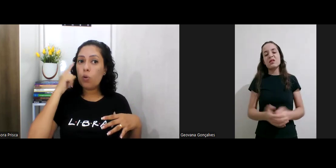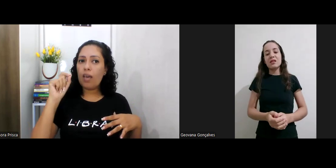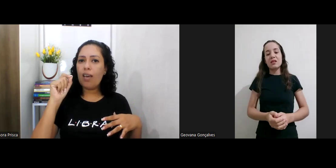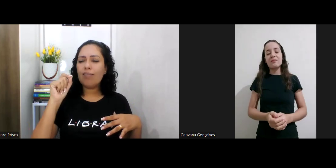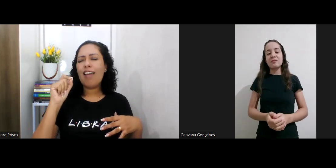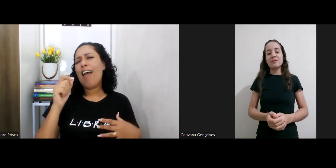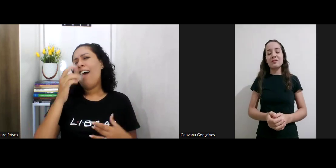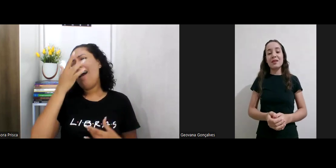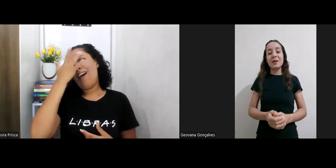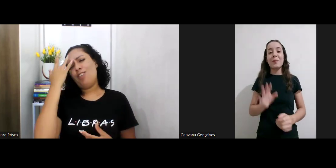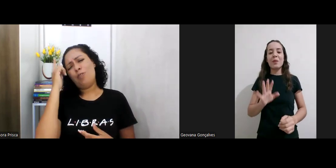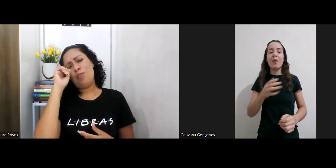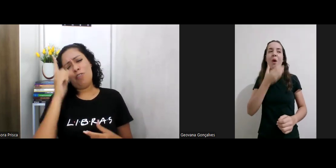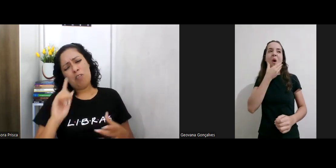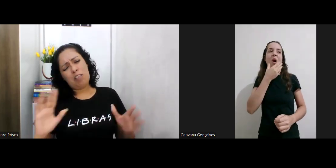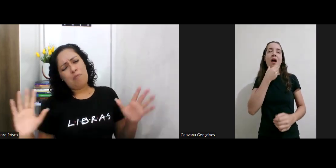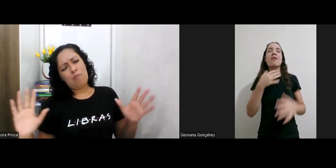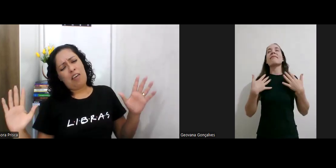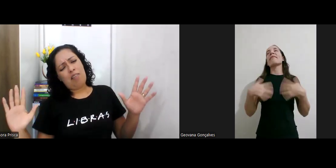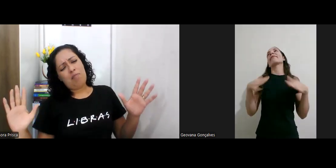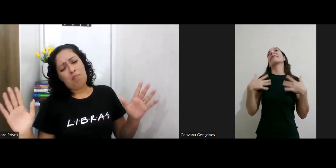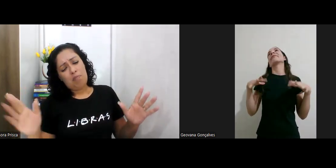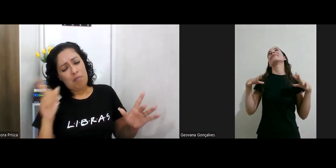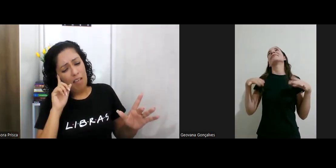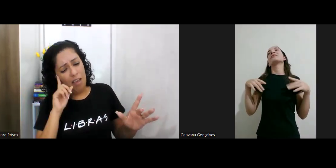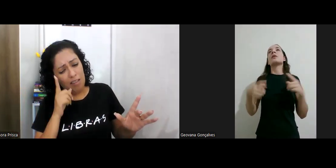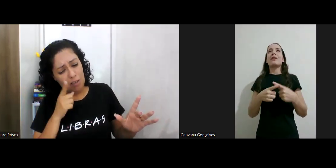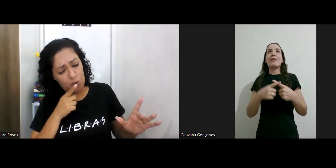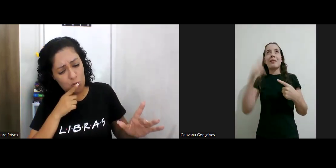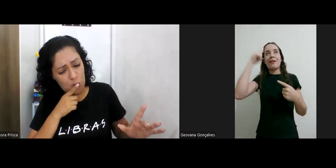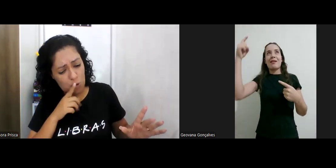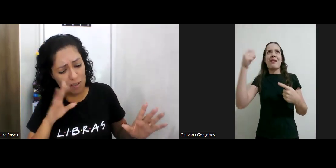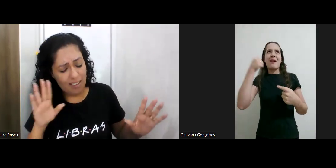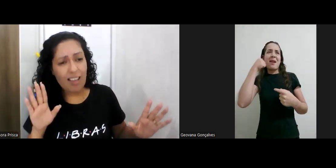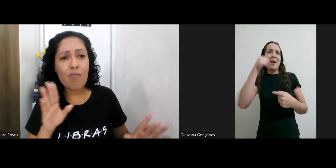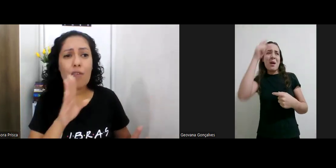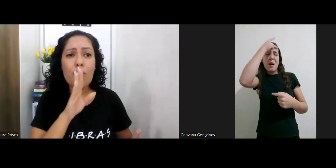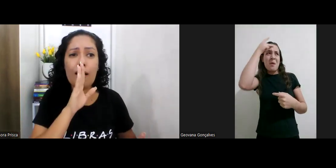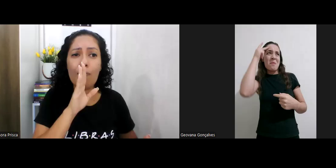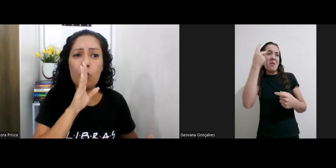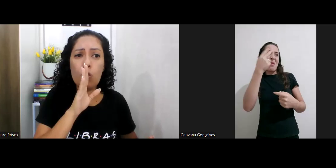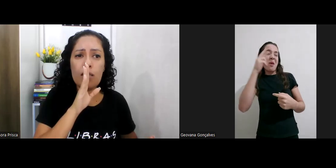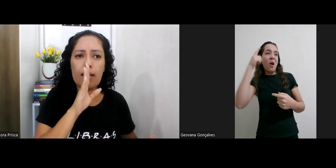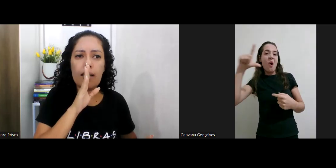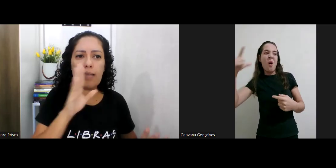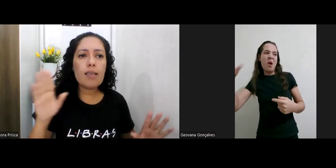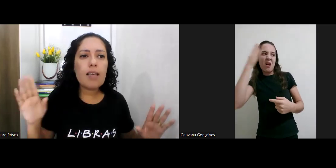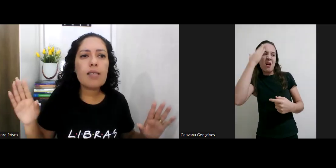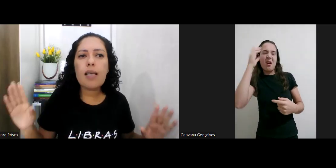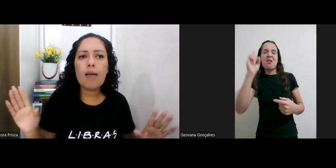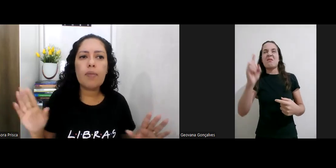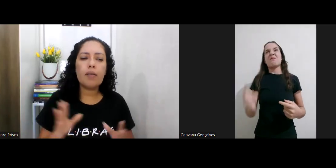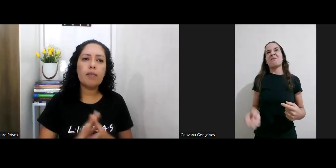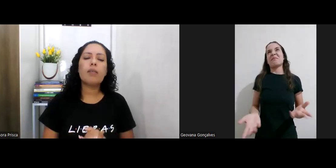ele pensou o quê? Ah, as pessoas não vão saber. É surda, ela vai ficar muda.